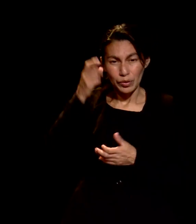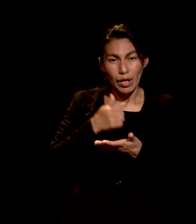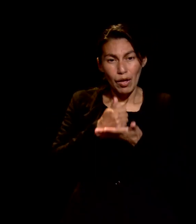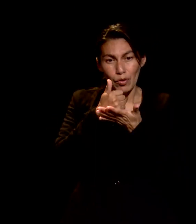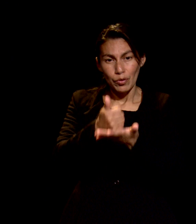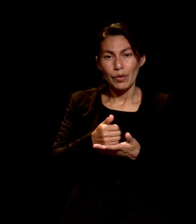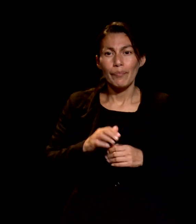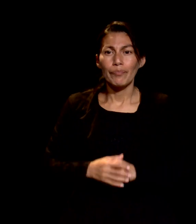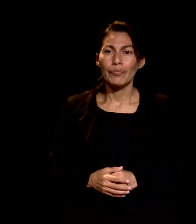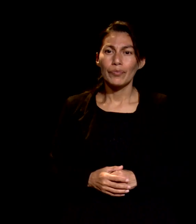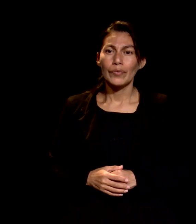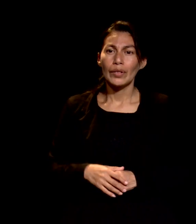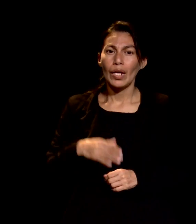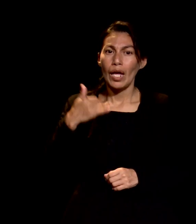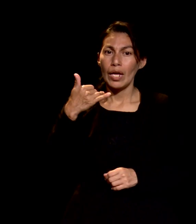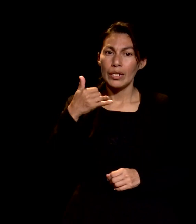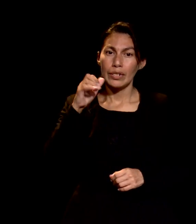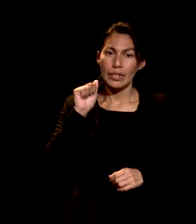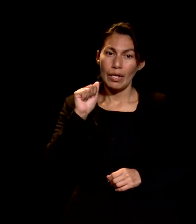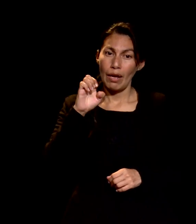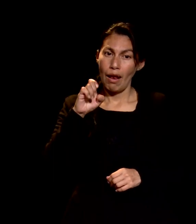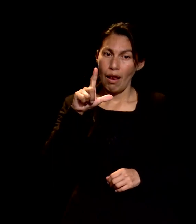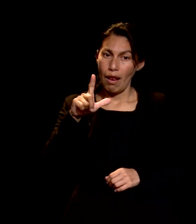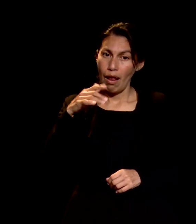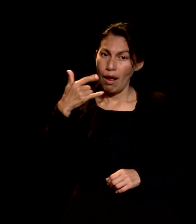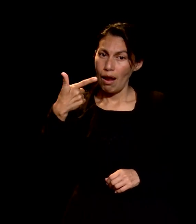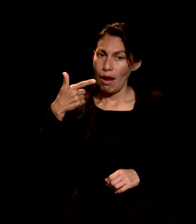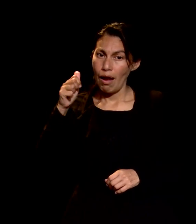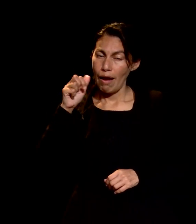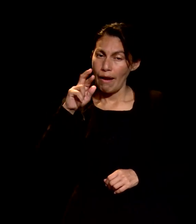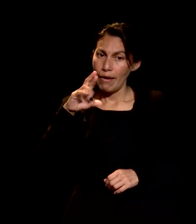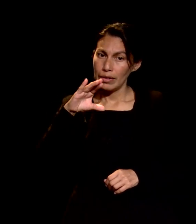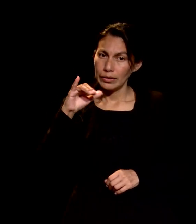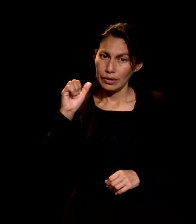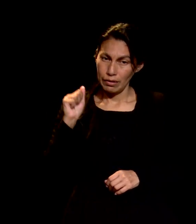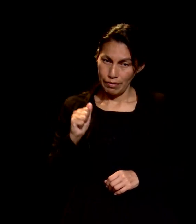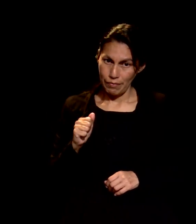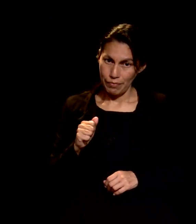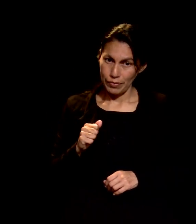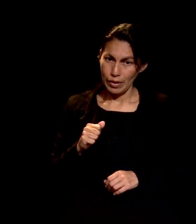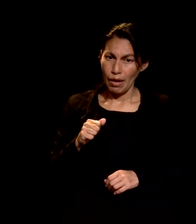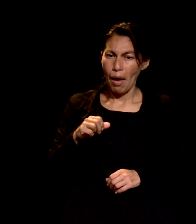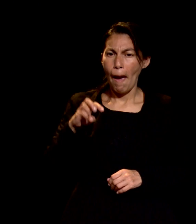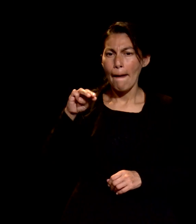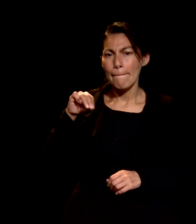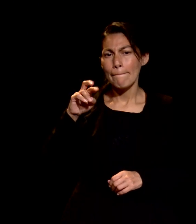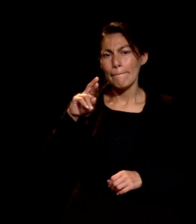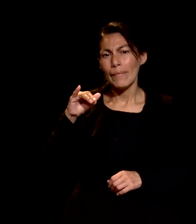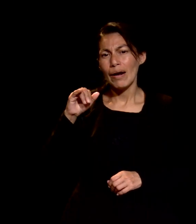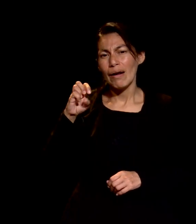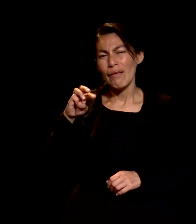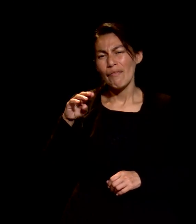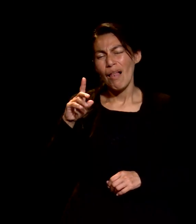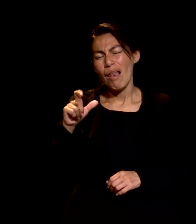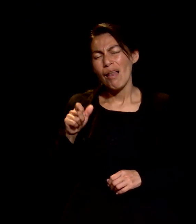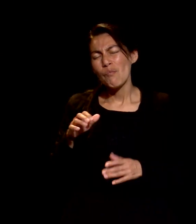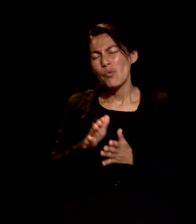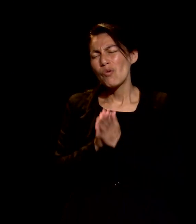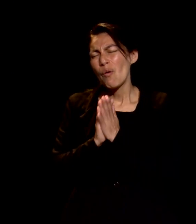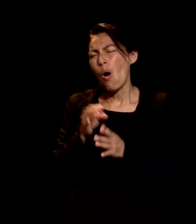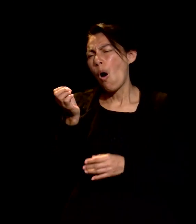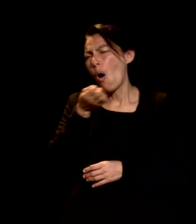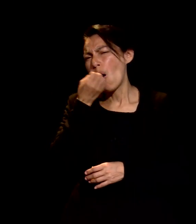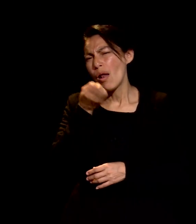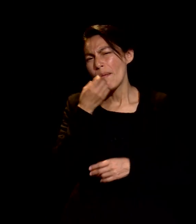García Por Olga Yadira Que va a ser operada Claro Maribel Minerva Jiménez